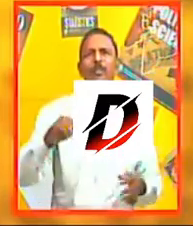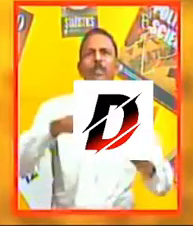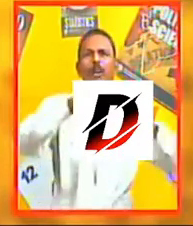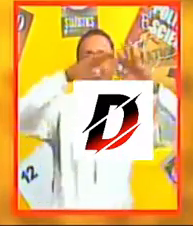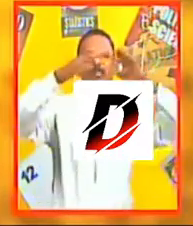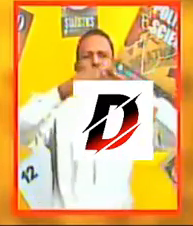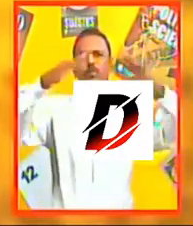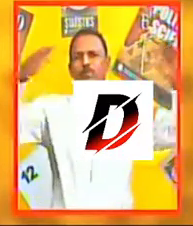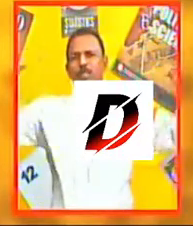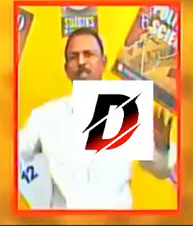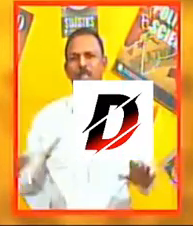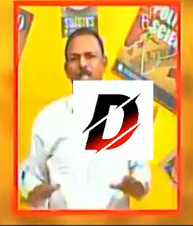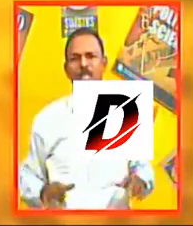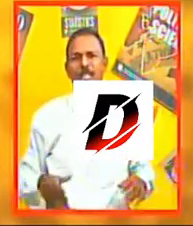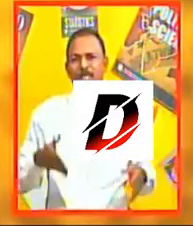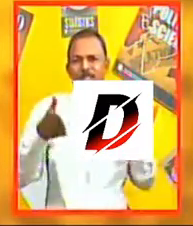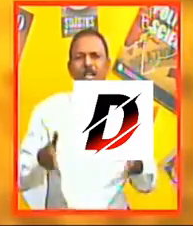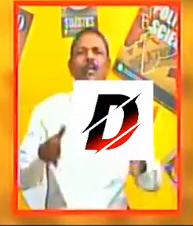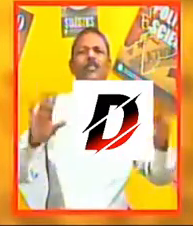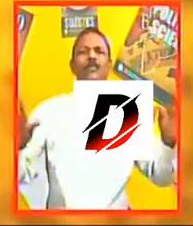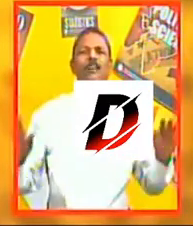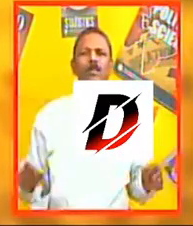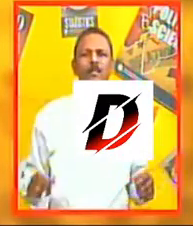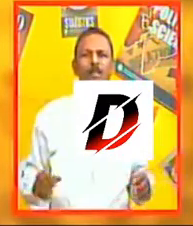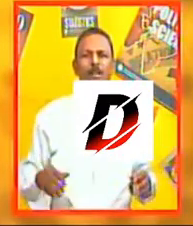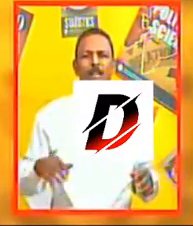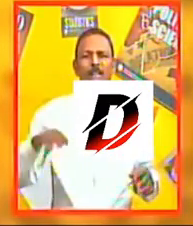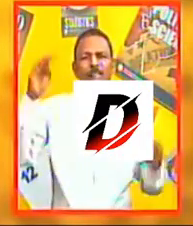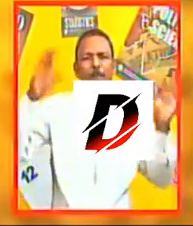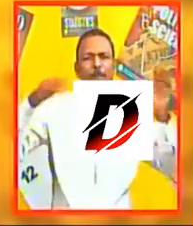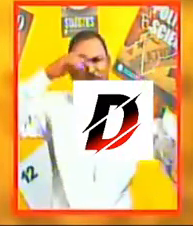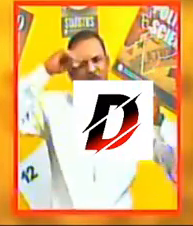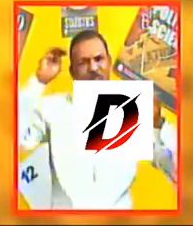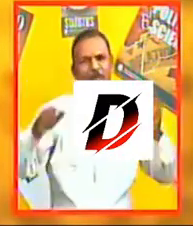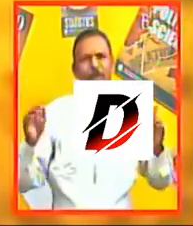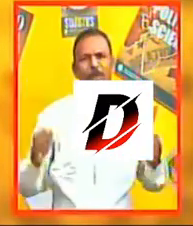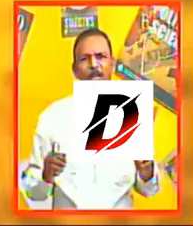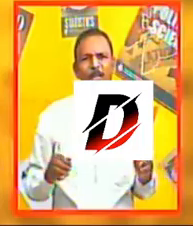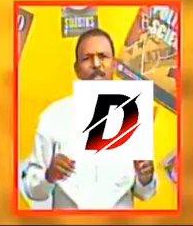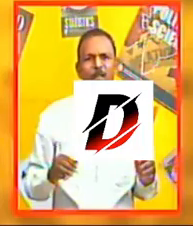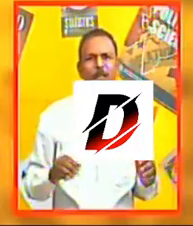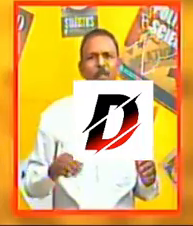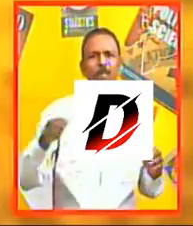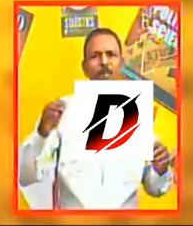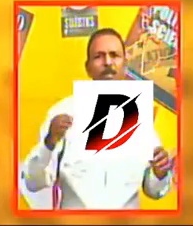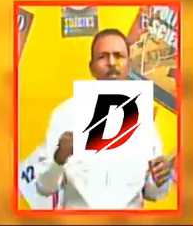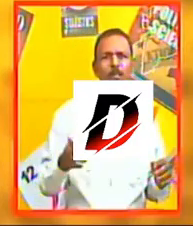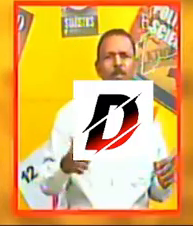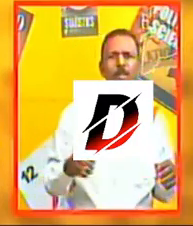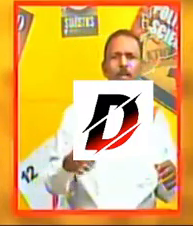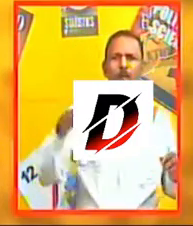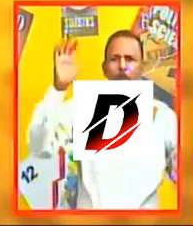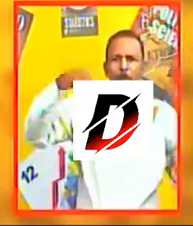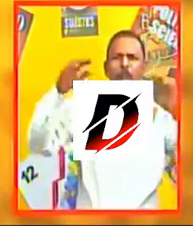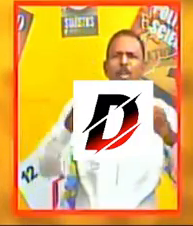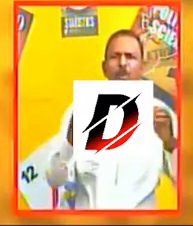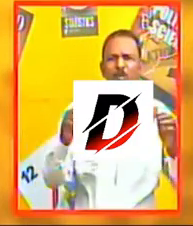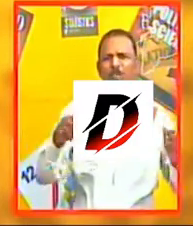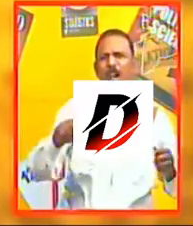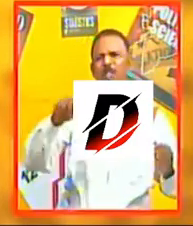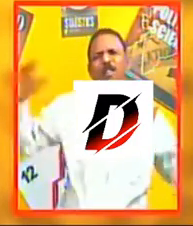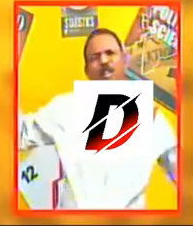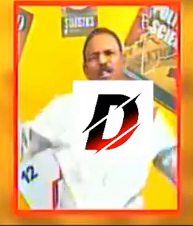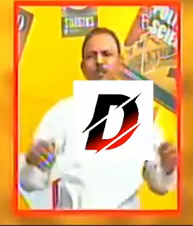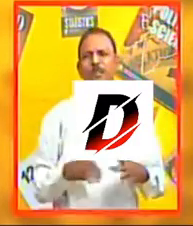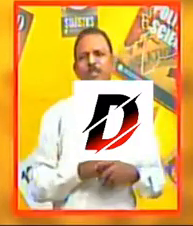ஒரு முக்கியமான ஒரு நகரம்னு வச்சுக்கங்களேன், இந்த நகரத்தில் வெப்பத்தின் காரணமாக பனிமூட்டங்களும் வெப்பநிலையும்